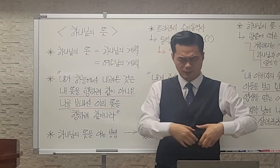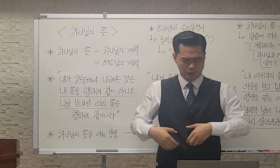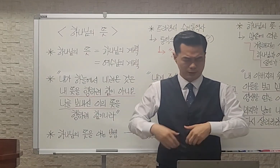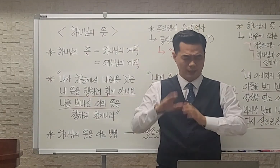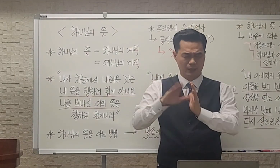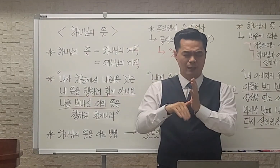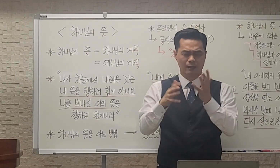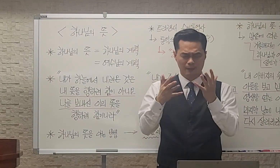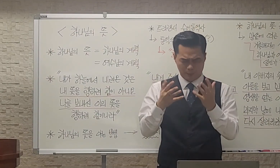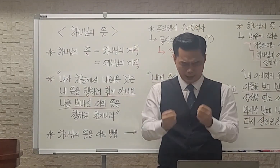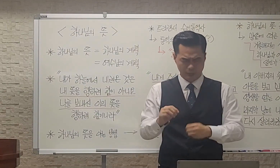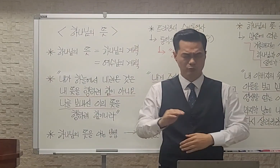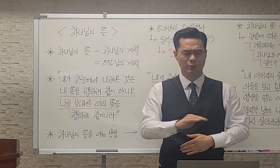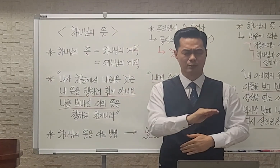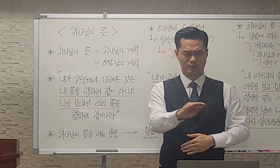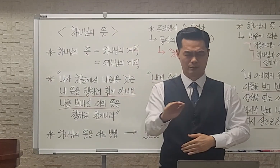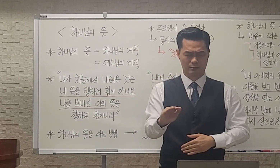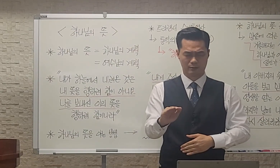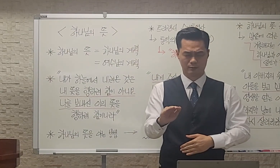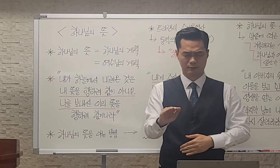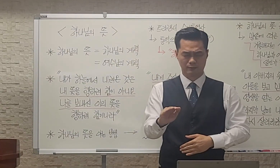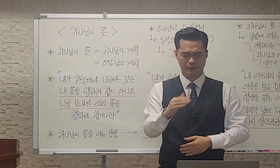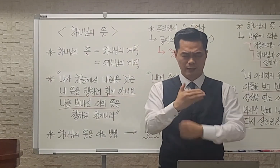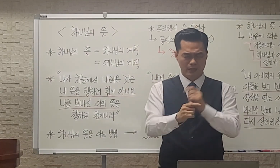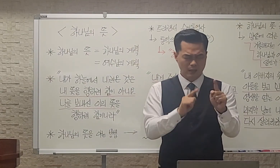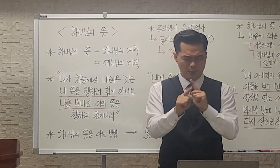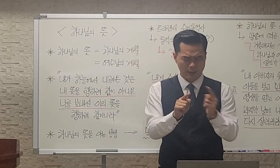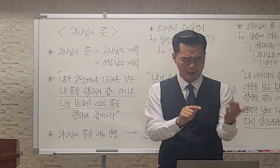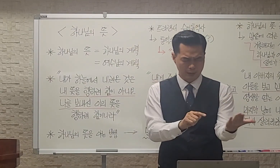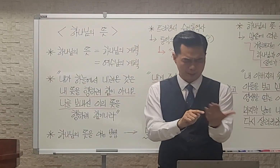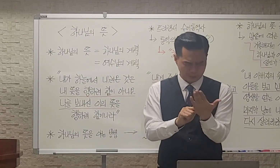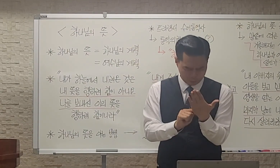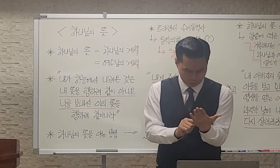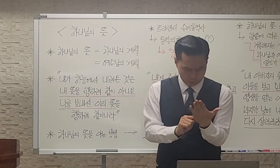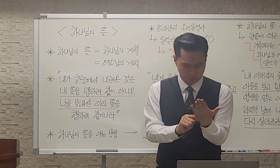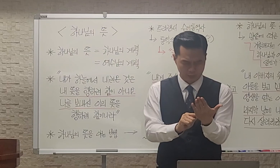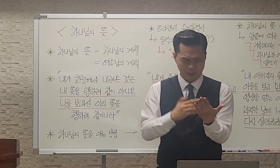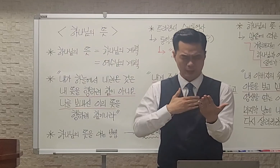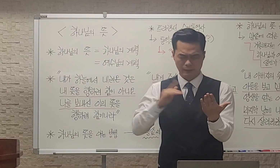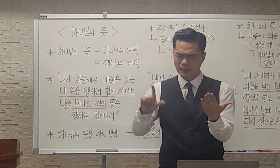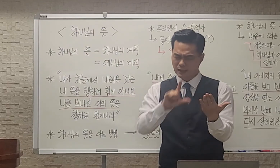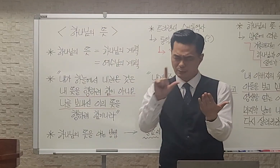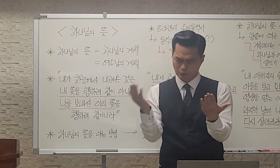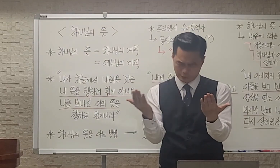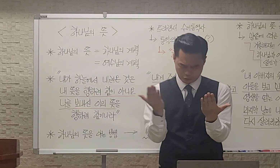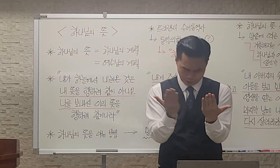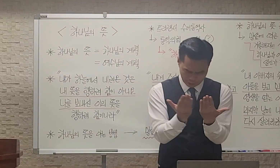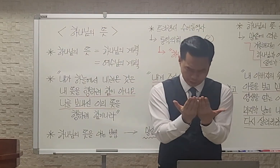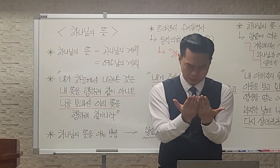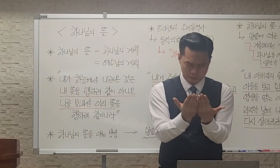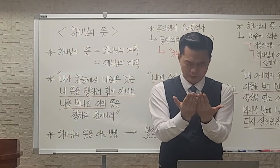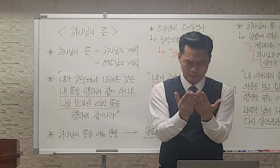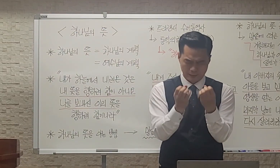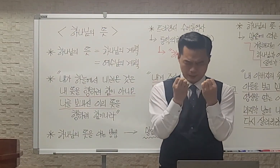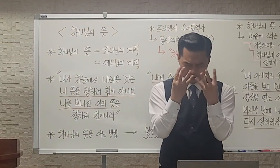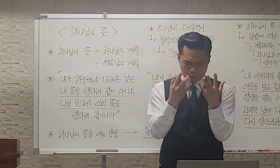망설일 때가 많은 우리들. 하나님의 말씀을 앞에 두고 내 삶을 비추어서